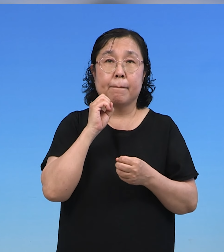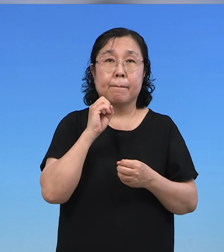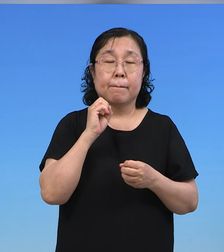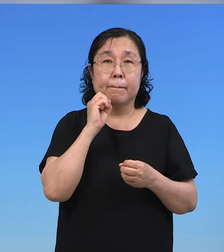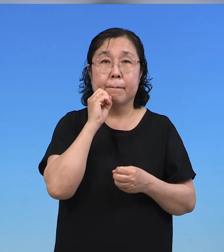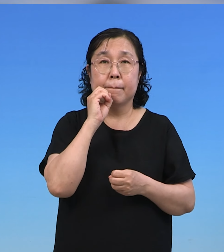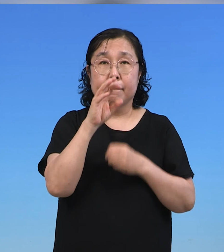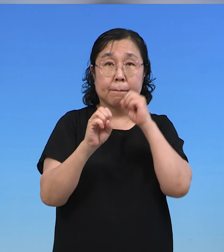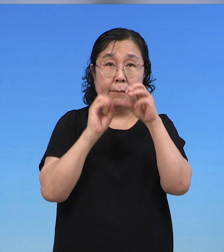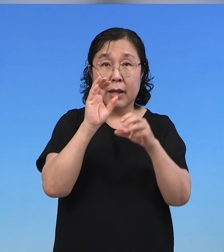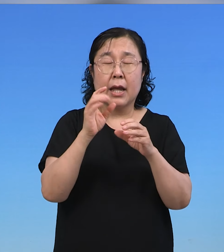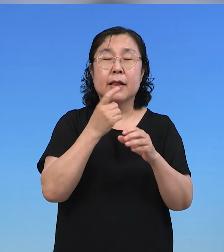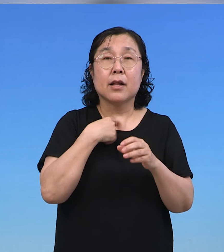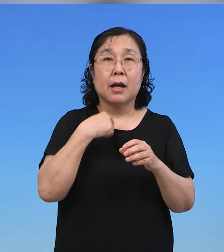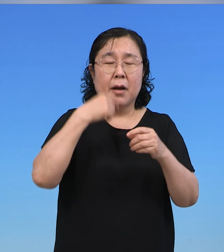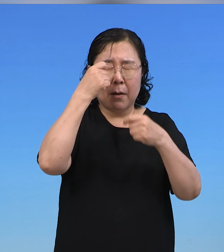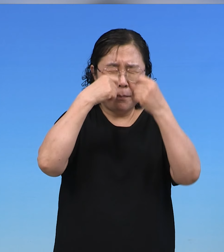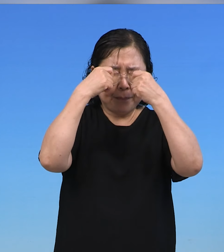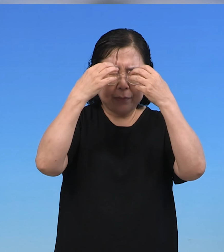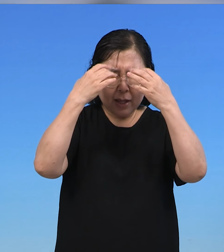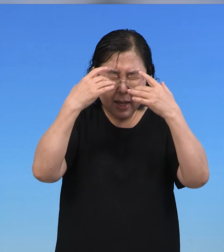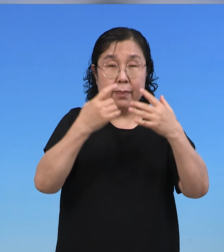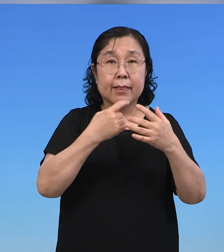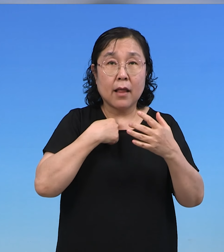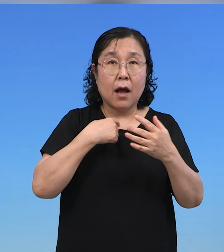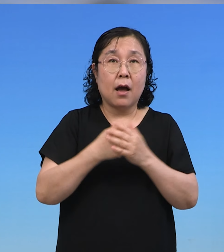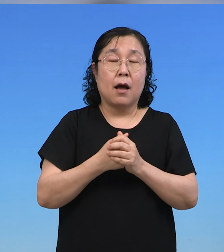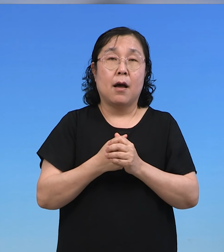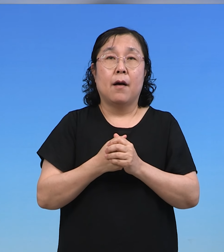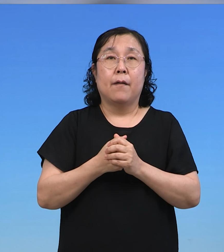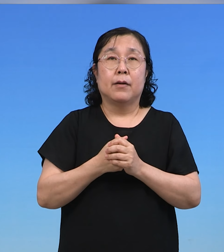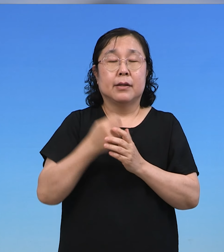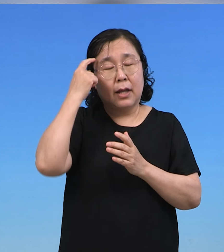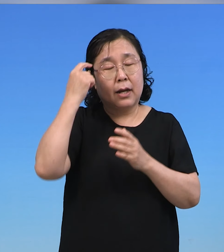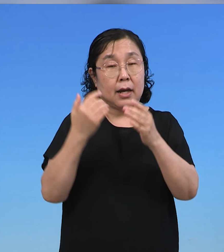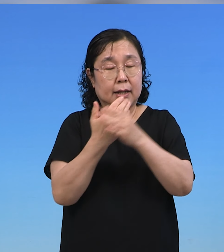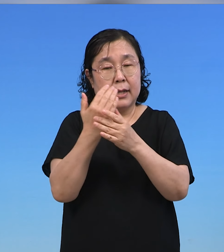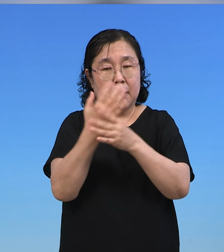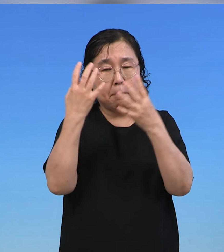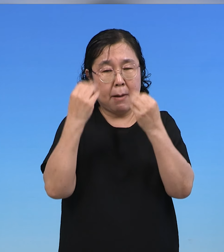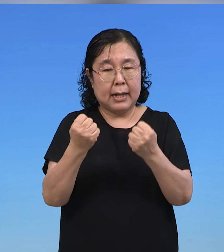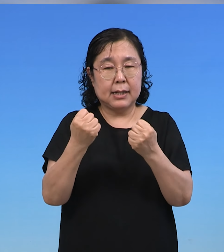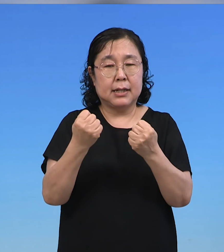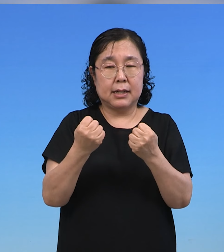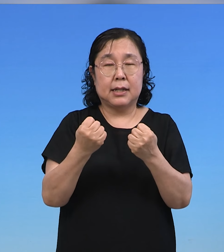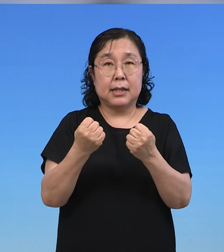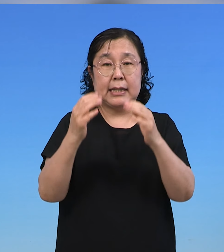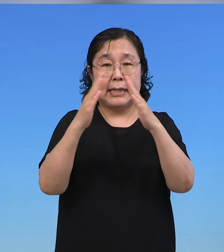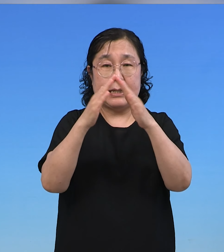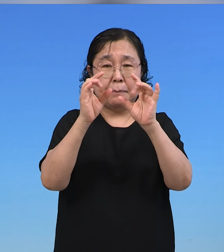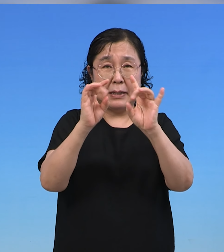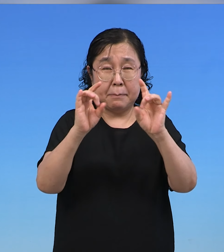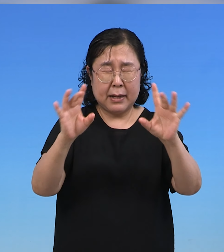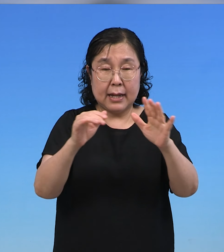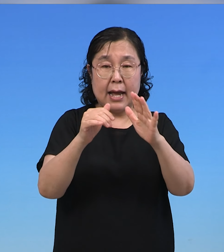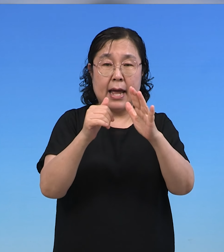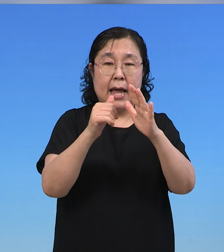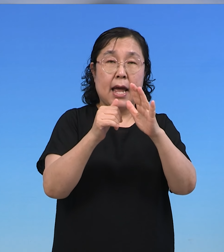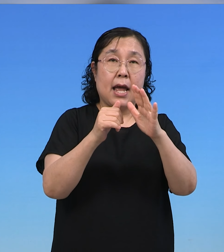펑펑 눈물을 쏟을 때 떠올렸던 수많은 가장들, 참아내면서 견디는 수많은